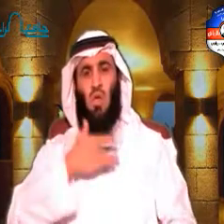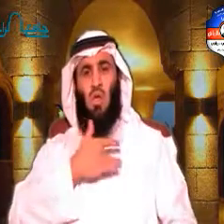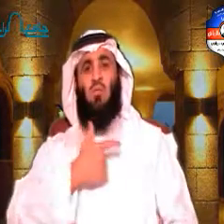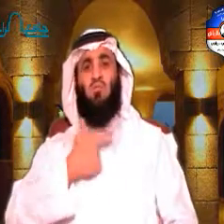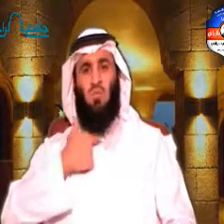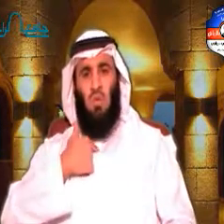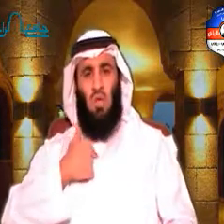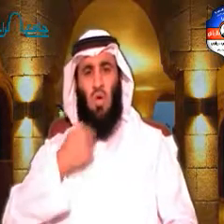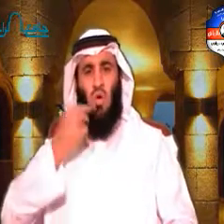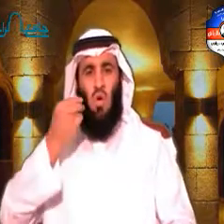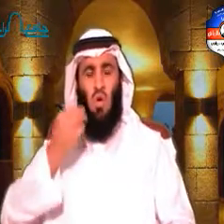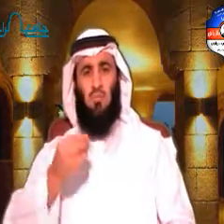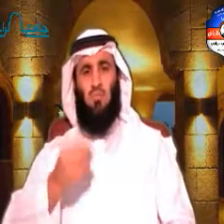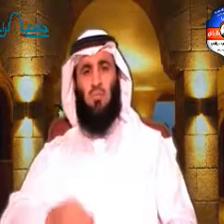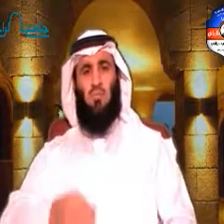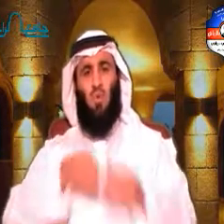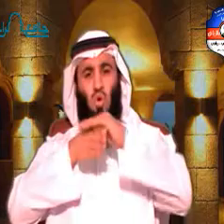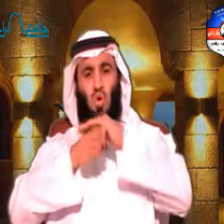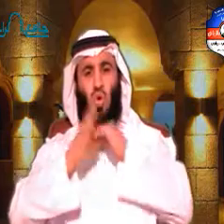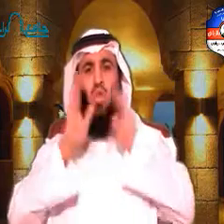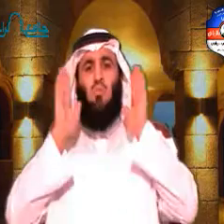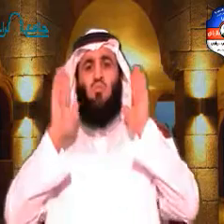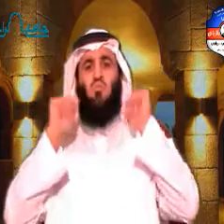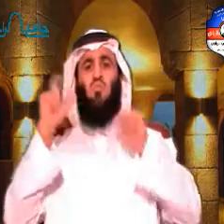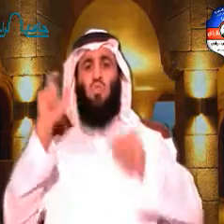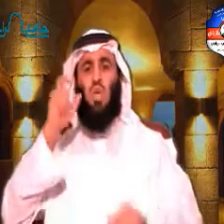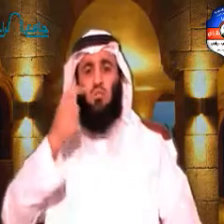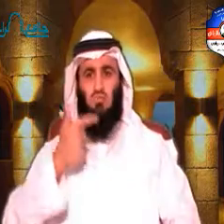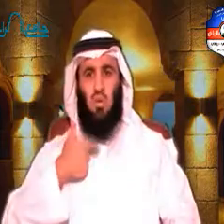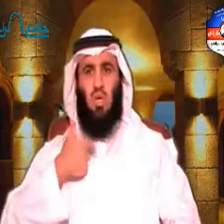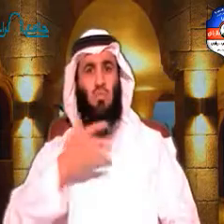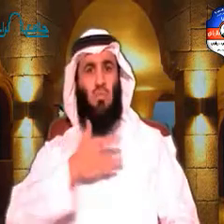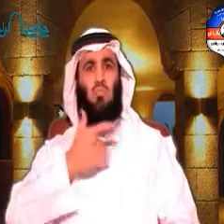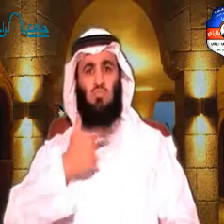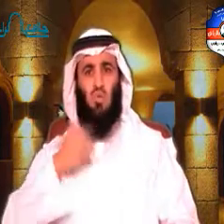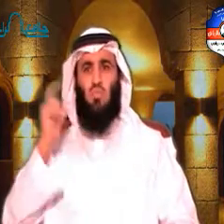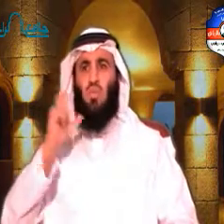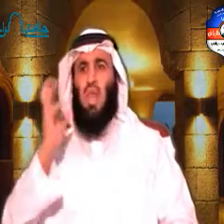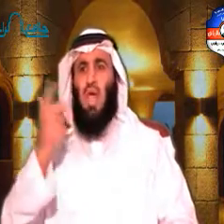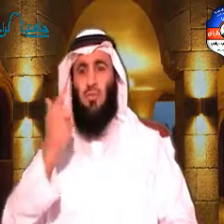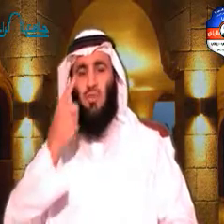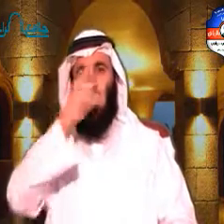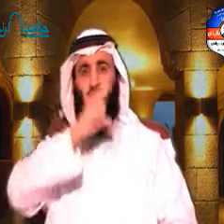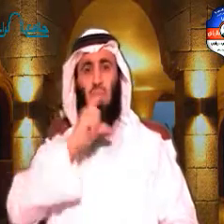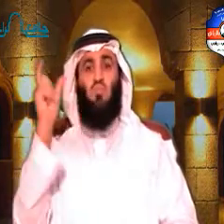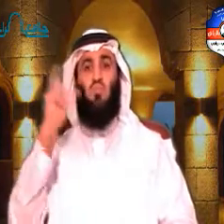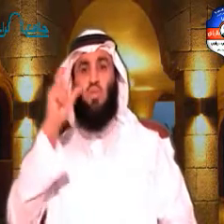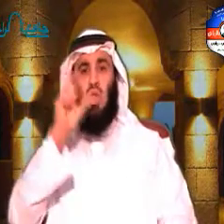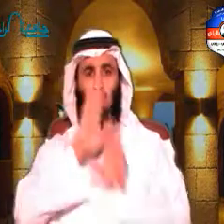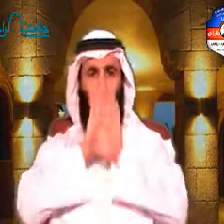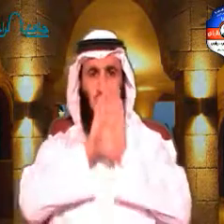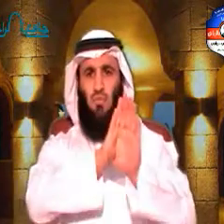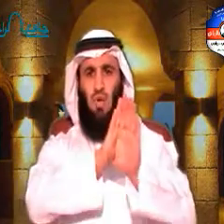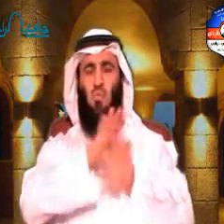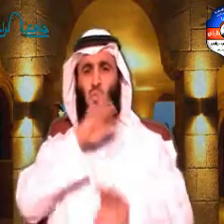والحب الكبير للدخول في الدين الجديد والدفاع عن الإسلام وعن رسوله صلى الله